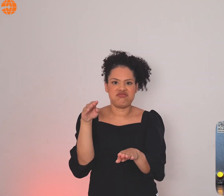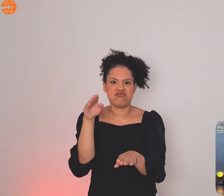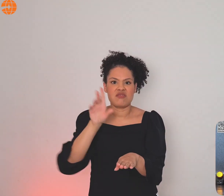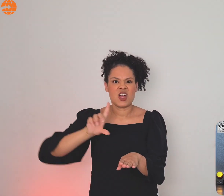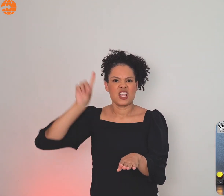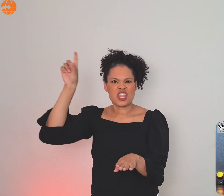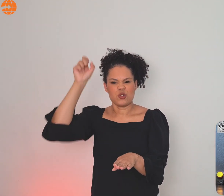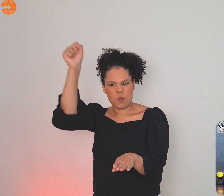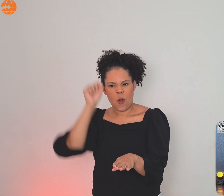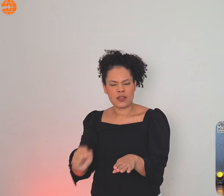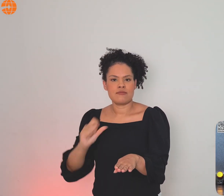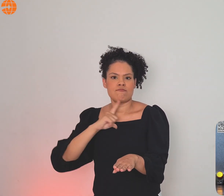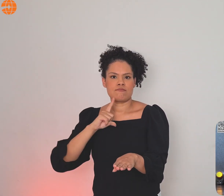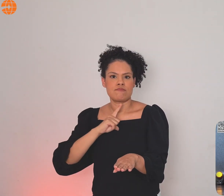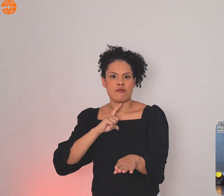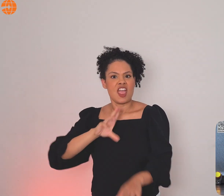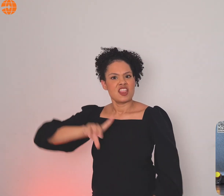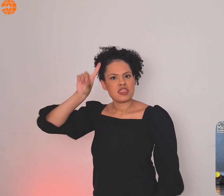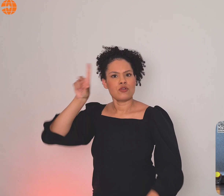Foi isso.